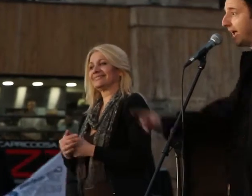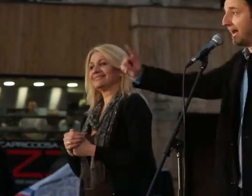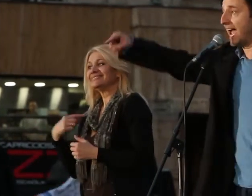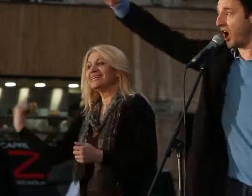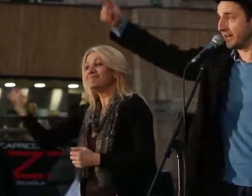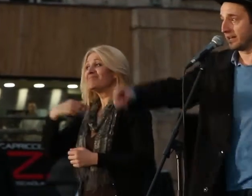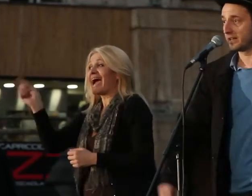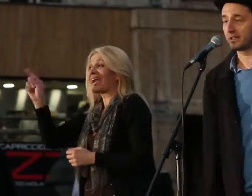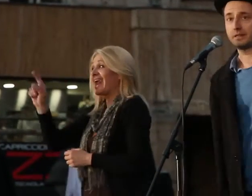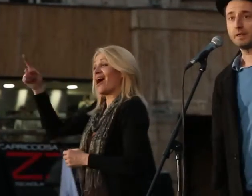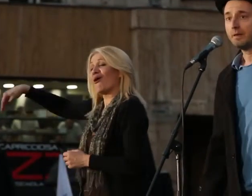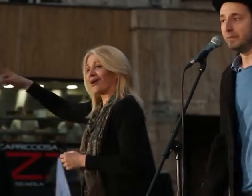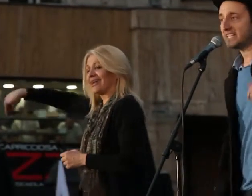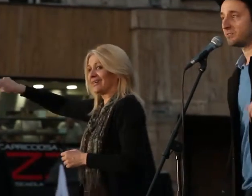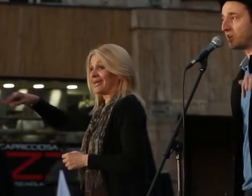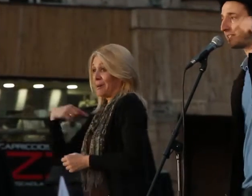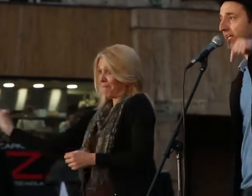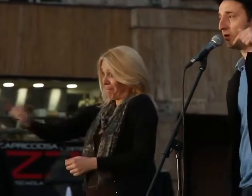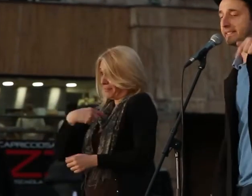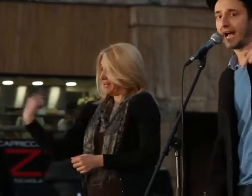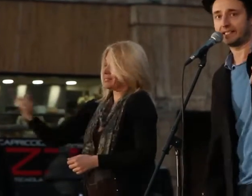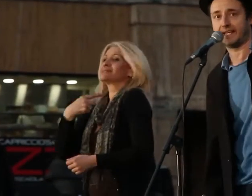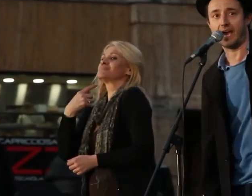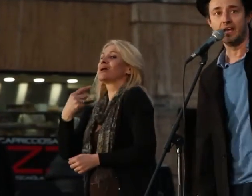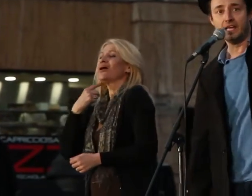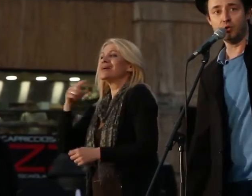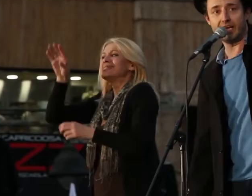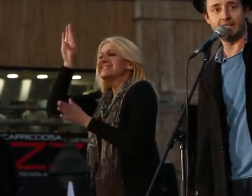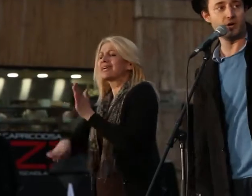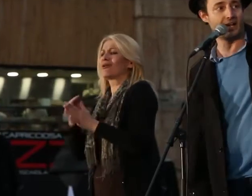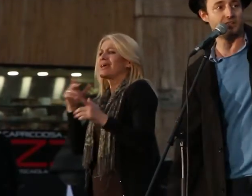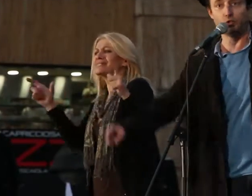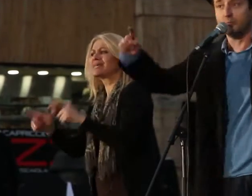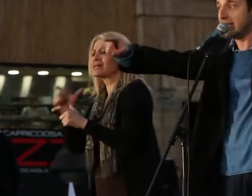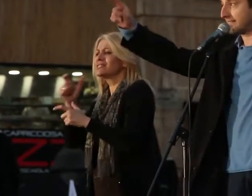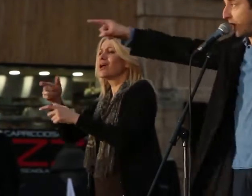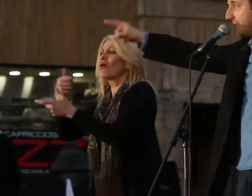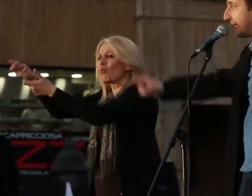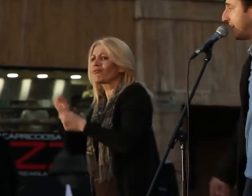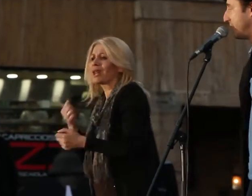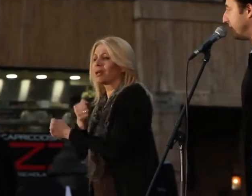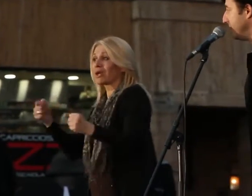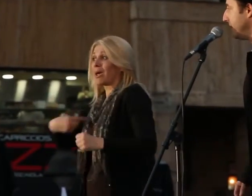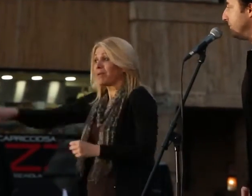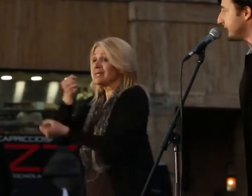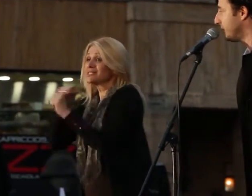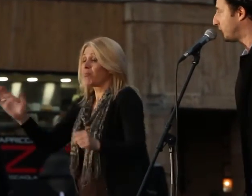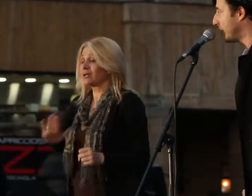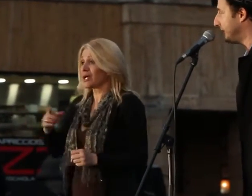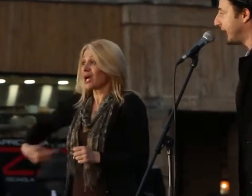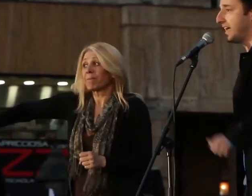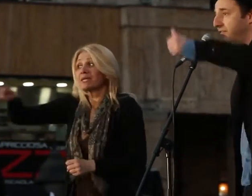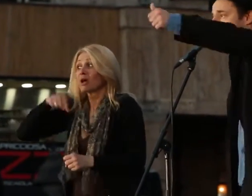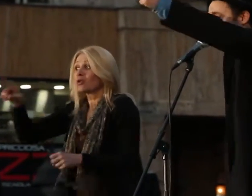Mi, a ne oni, mi smo skinuli sankcije i uveli demokratiju. Mi, slobodni građani, mi smo